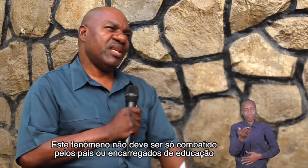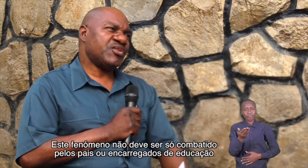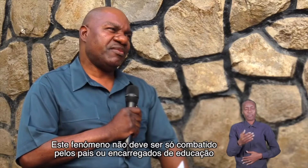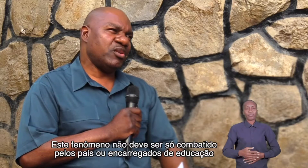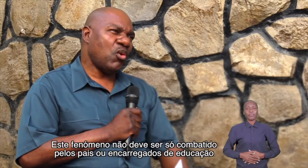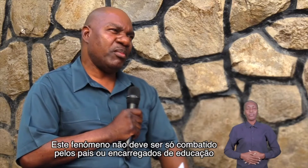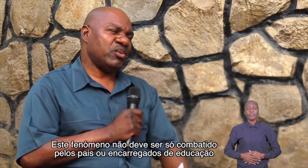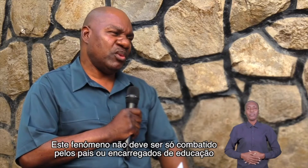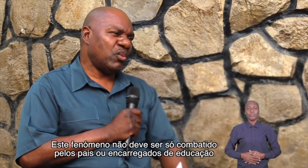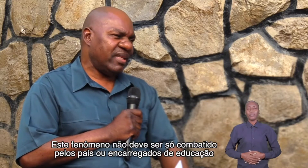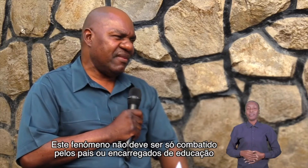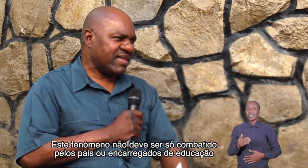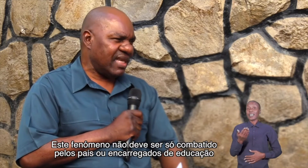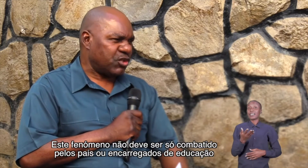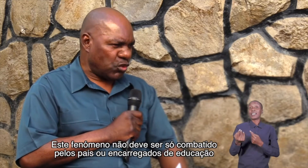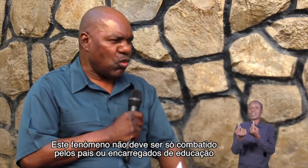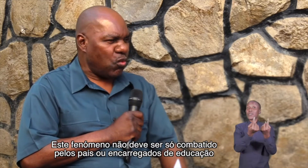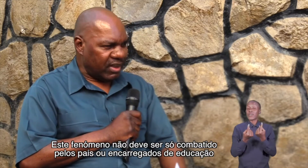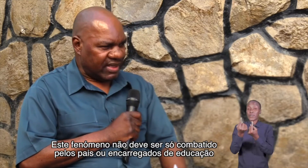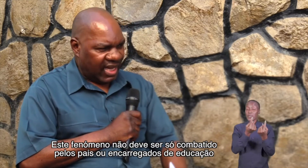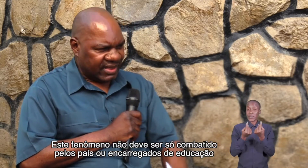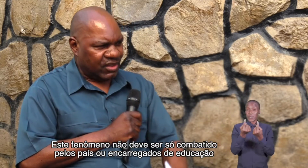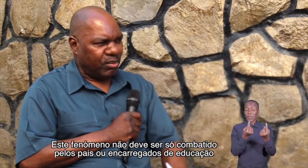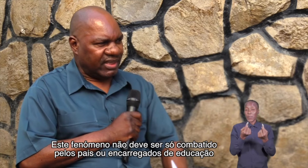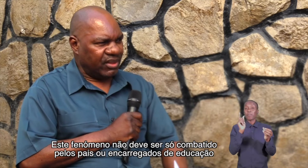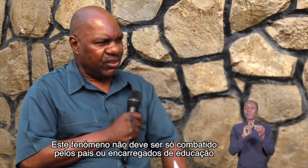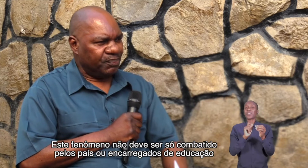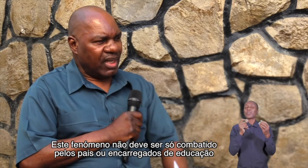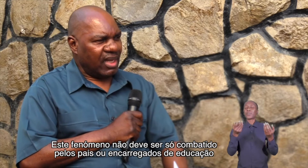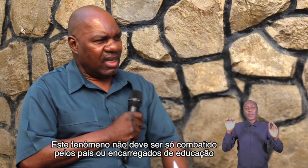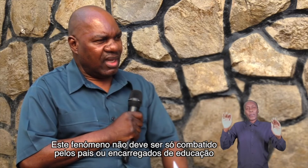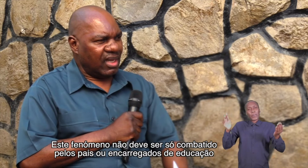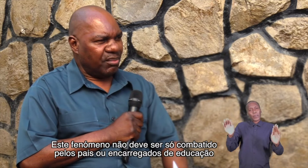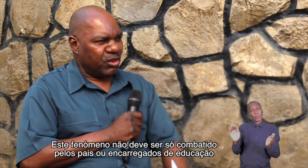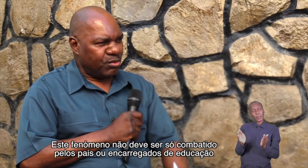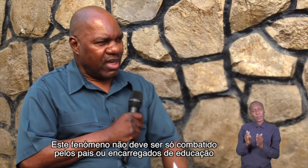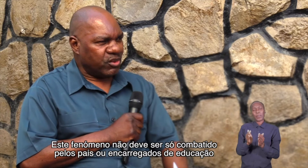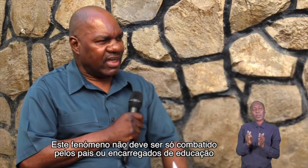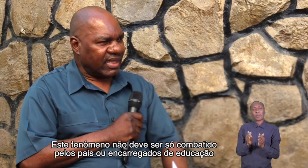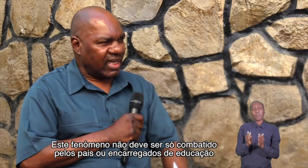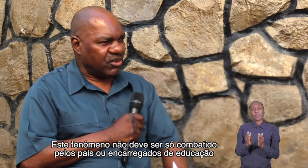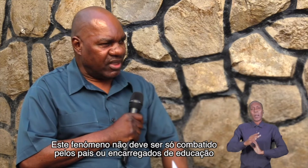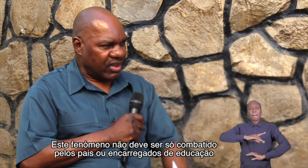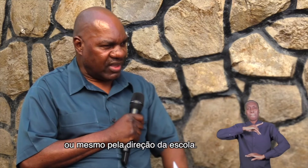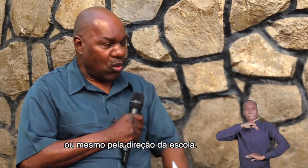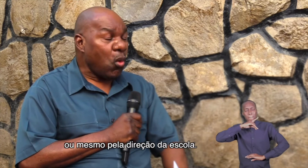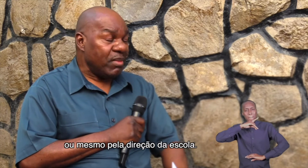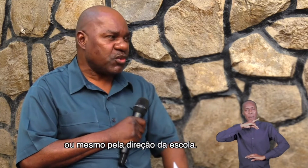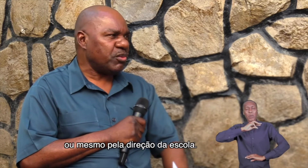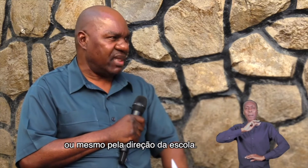Este fenômeno não deve ser só ser combatido pelos pais ou encarregados de educação ou mesmo pela